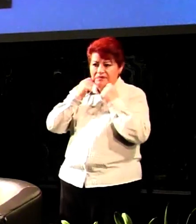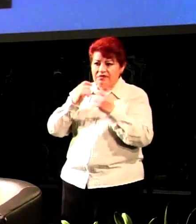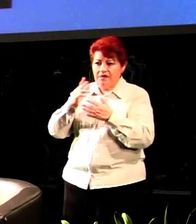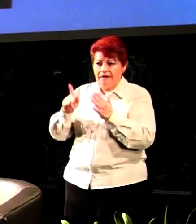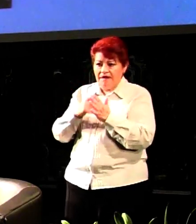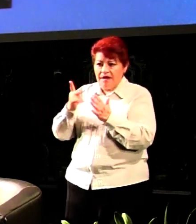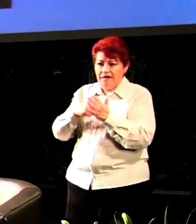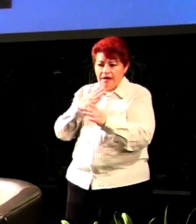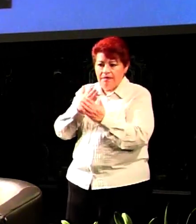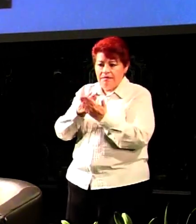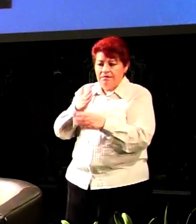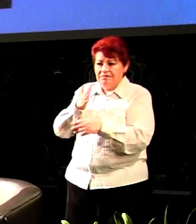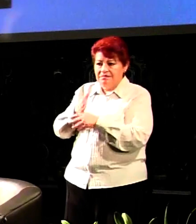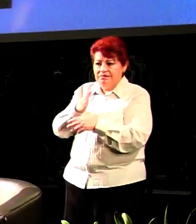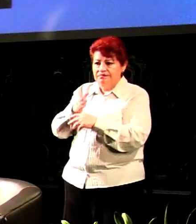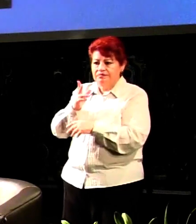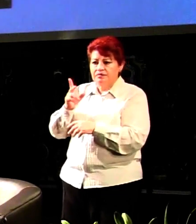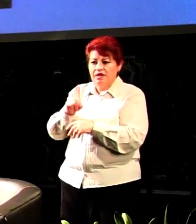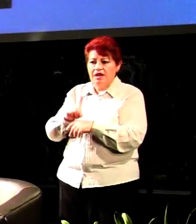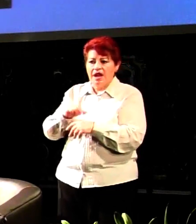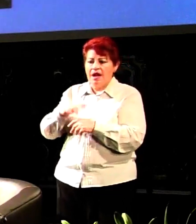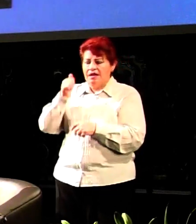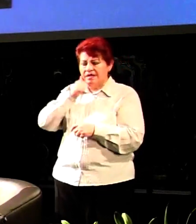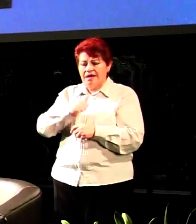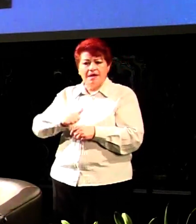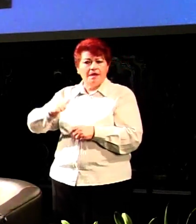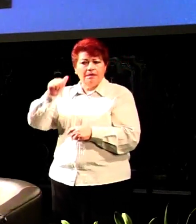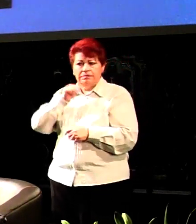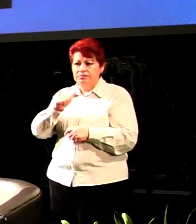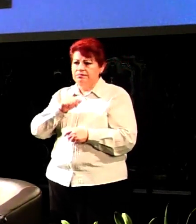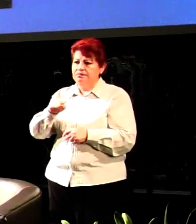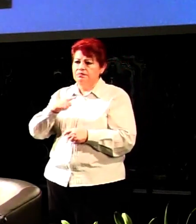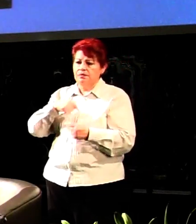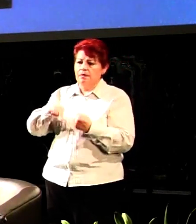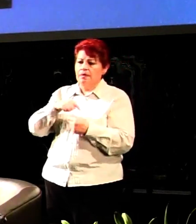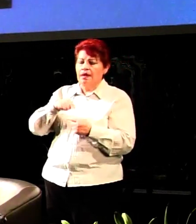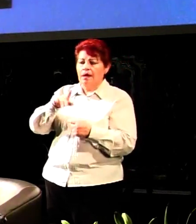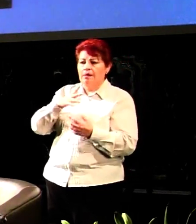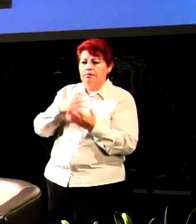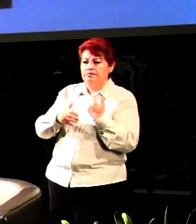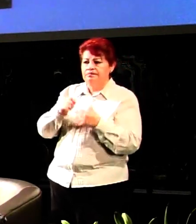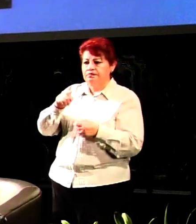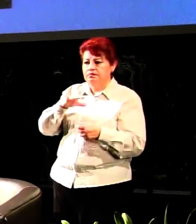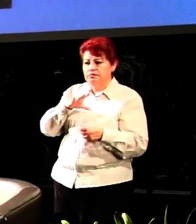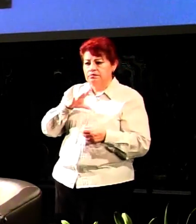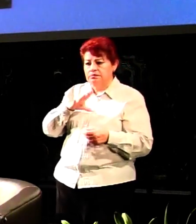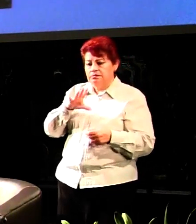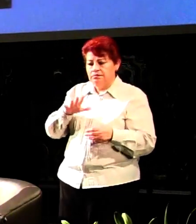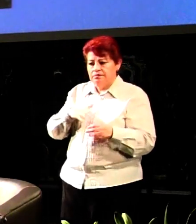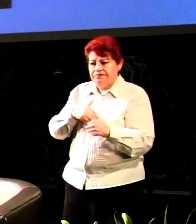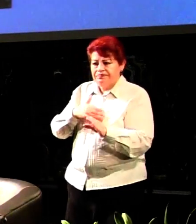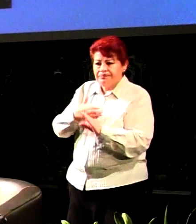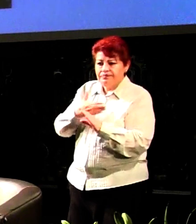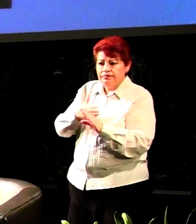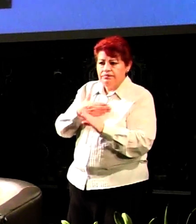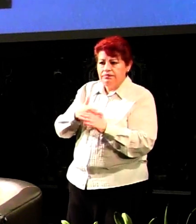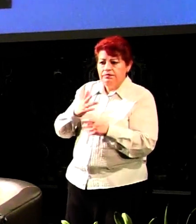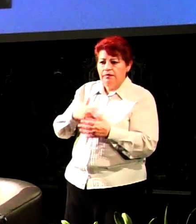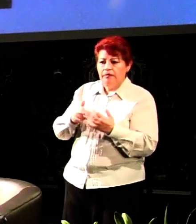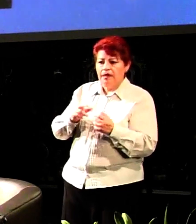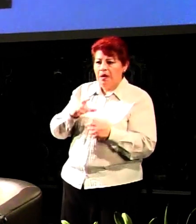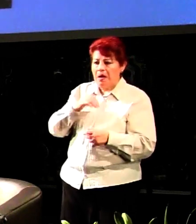constante. Se da todo el tiempo y las condiciones para que sea un acoso escolar es que se da sin